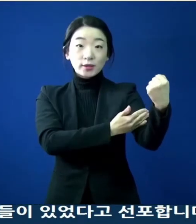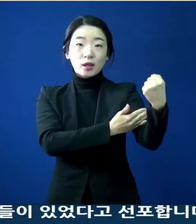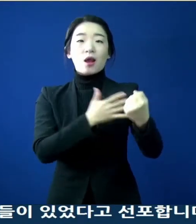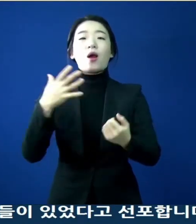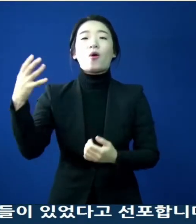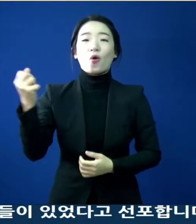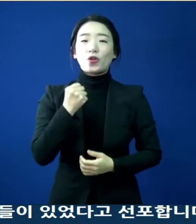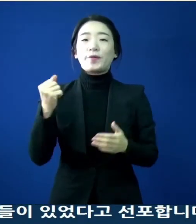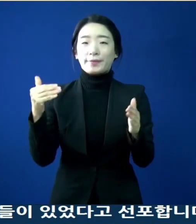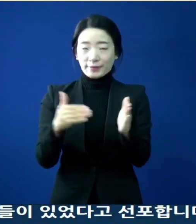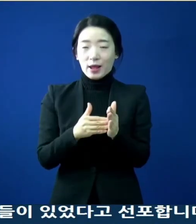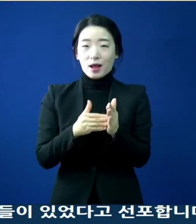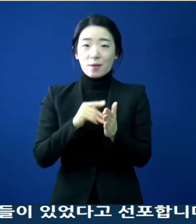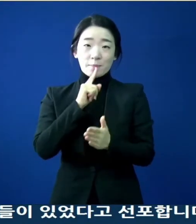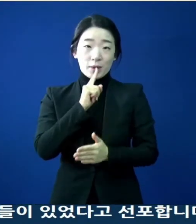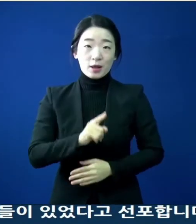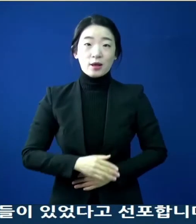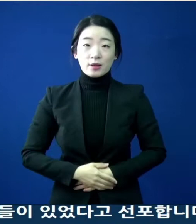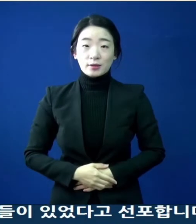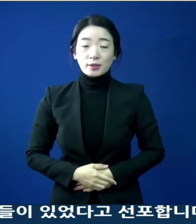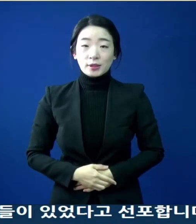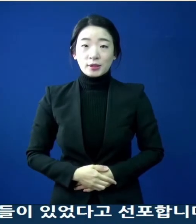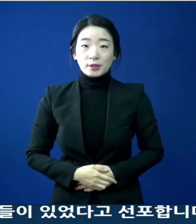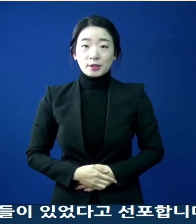이렇게 설명을 합니다.